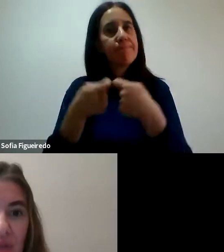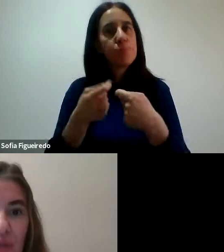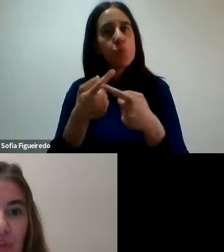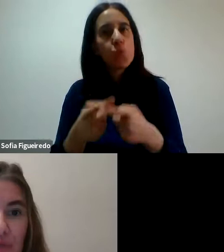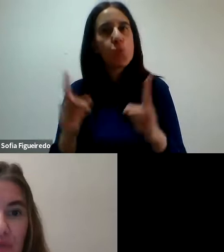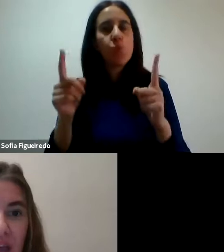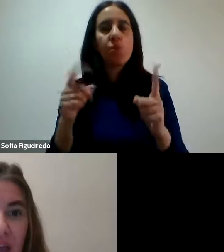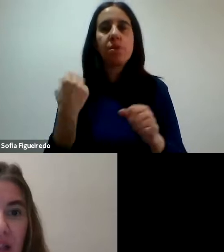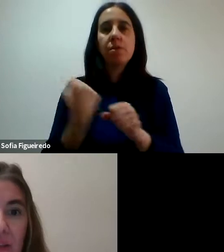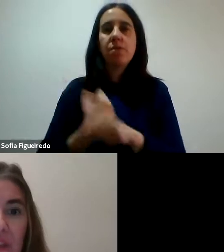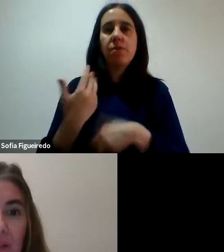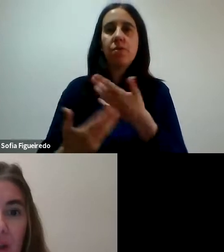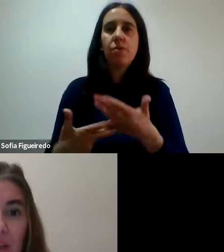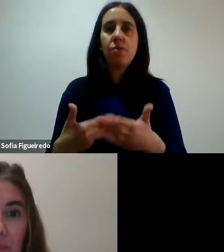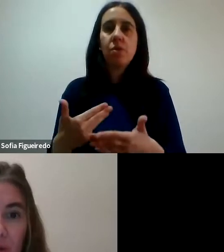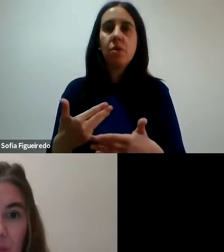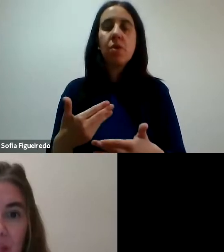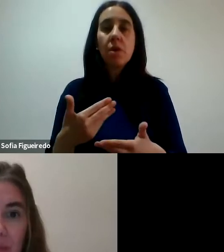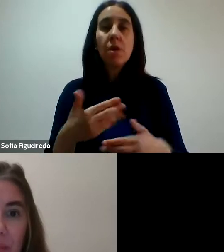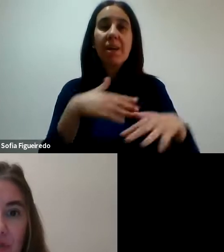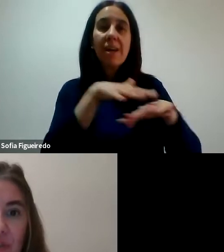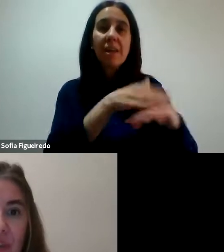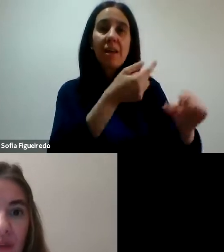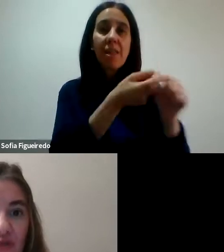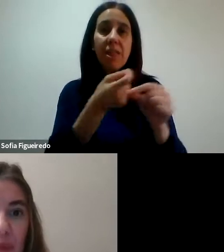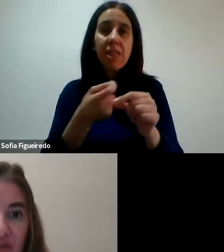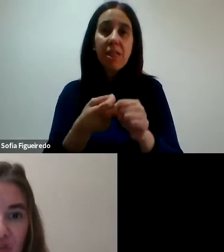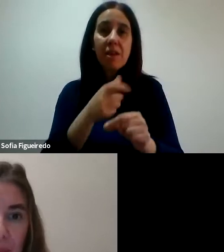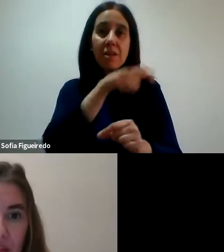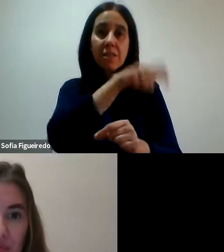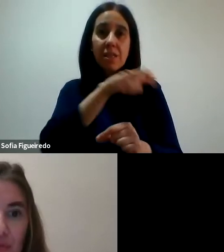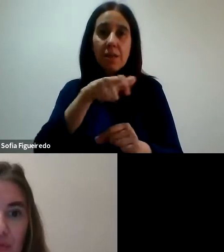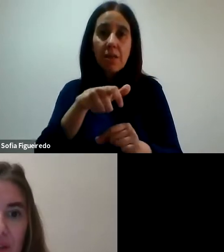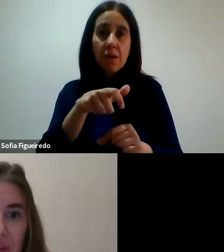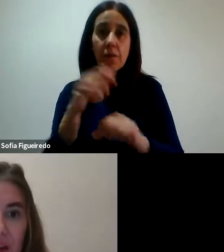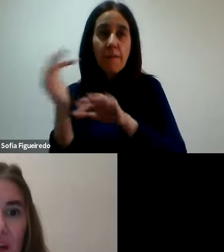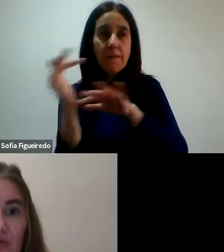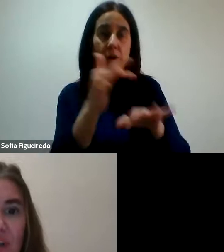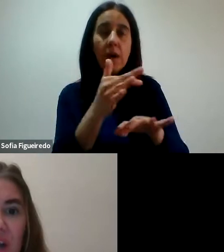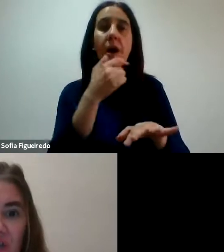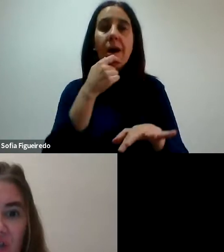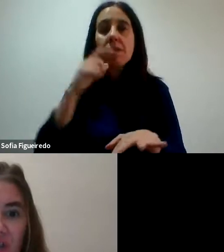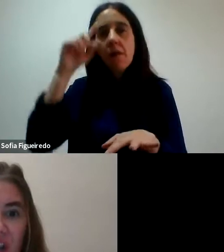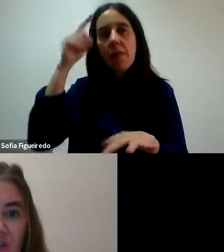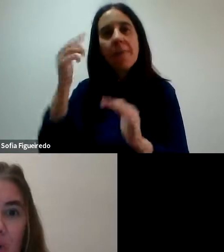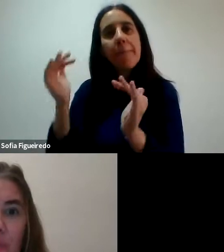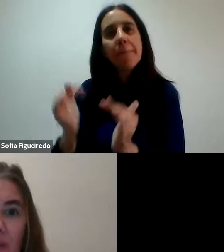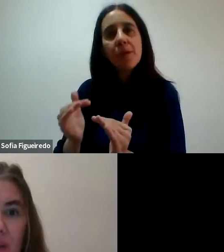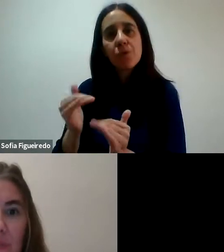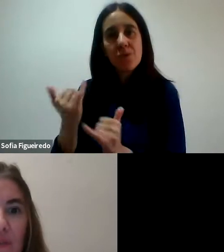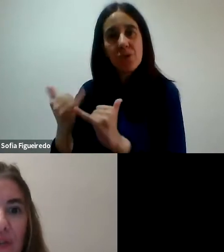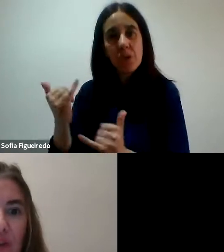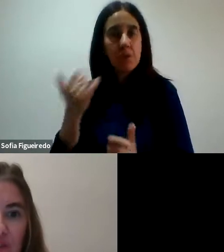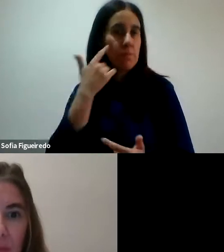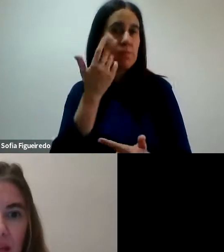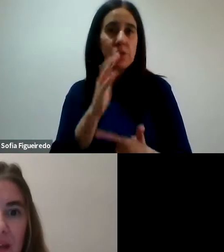termos de serviços, aliviando a rede de proximidade para os cidadãos menos capazes de utilizar os canais digitais, como por